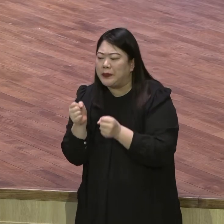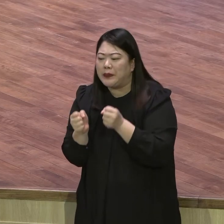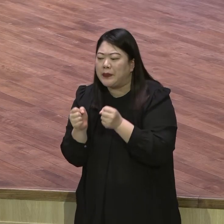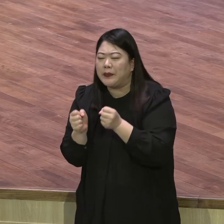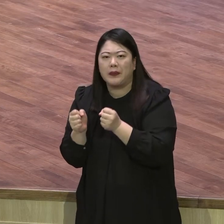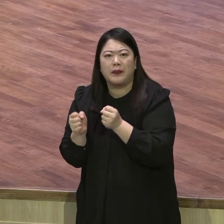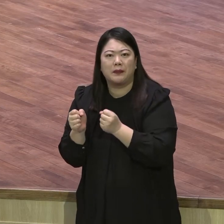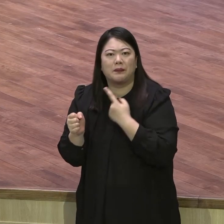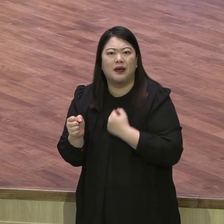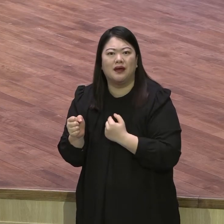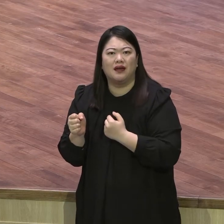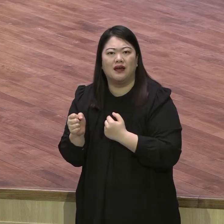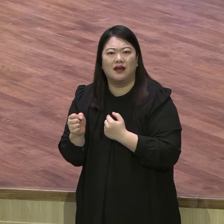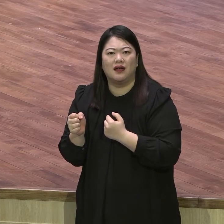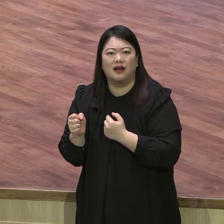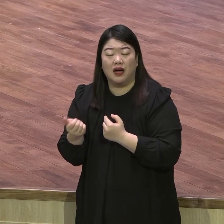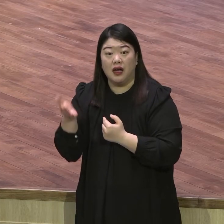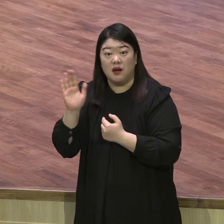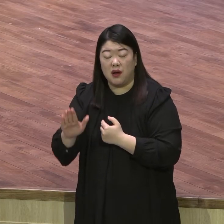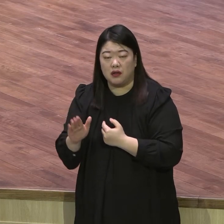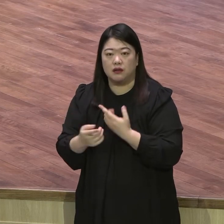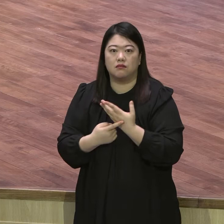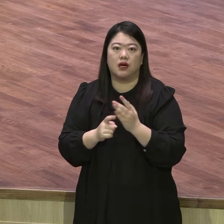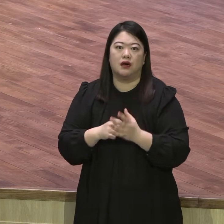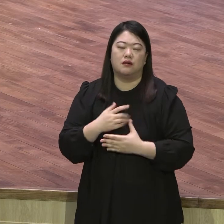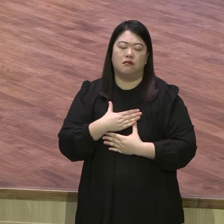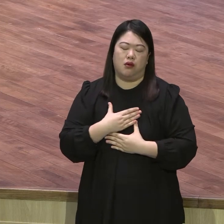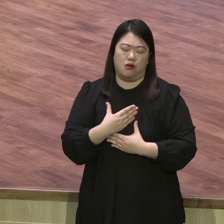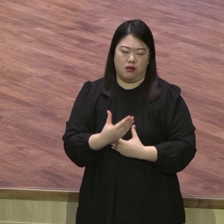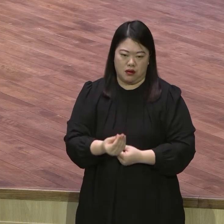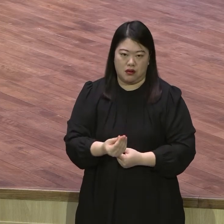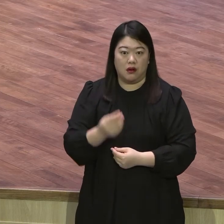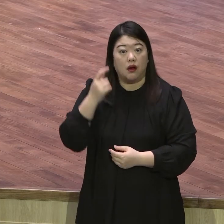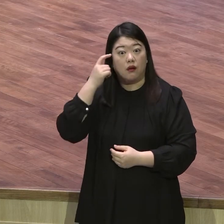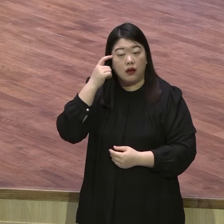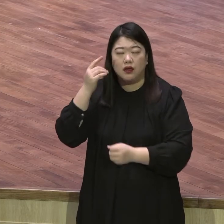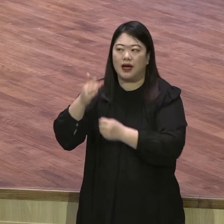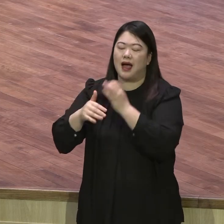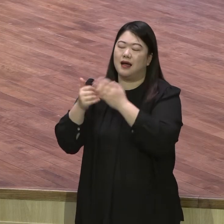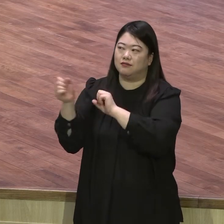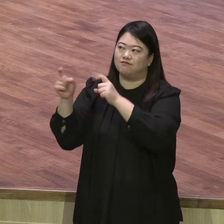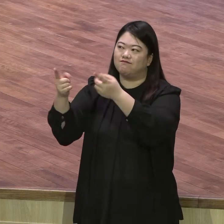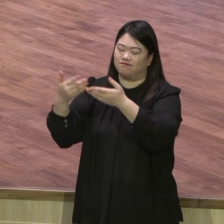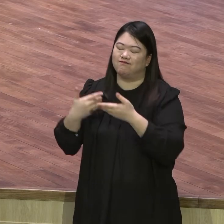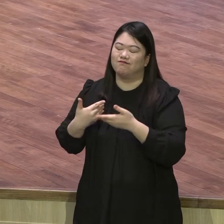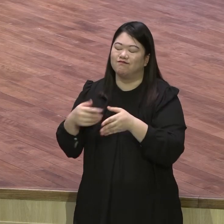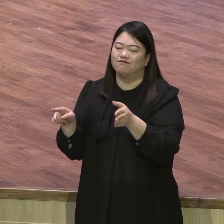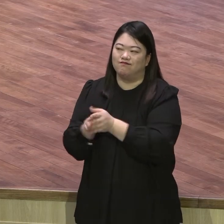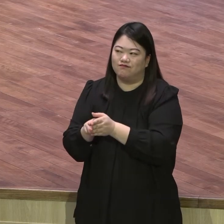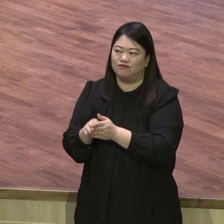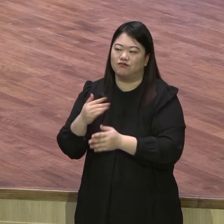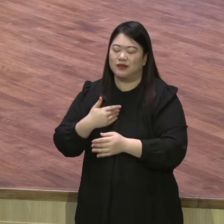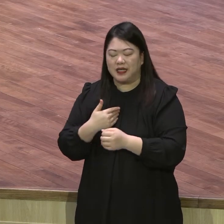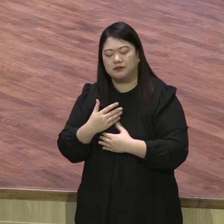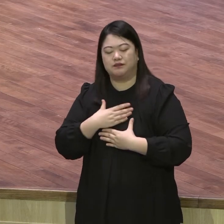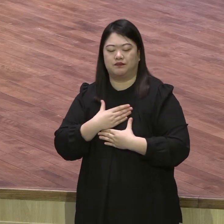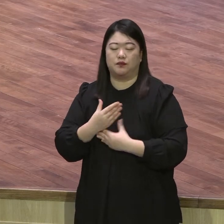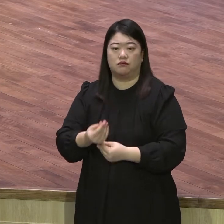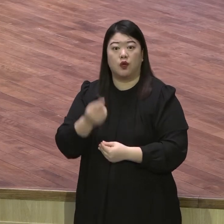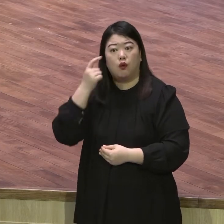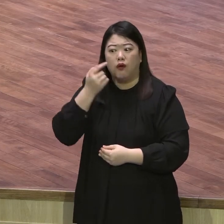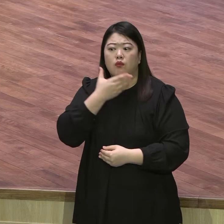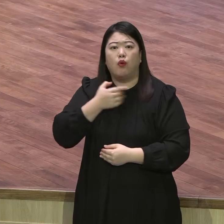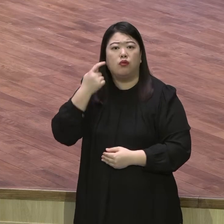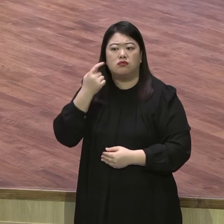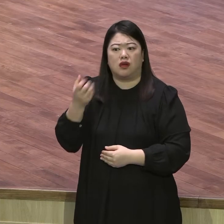나무시간 지가 없어서 편안했습니다. 하나님이 다 회복시켜 주십니다. 복음 때문에 여러분이